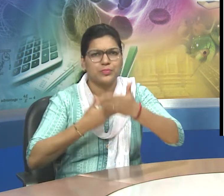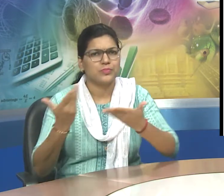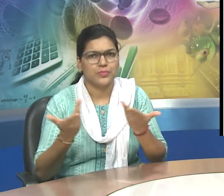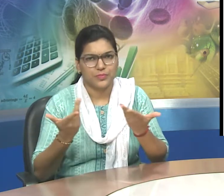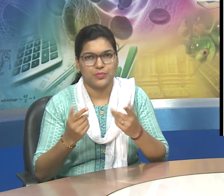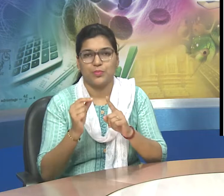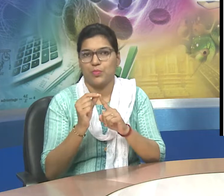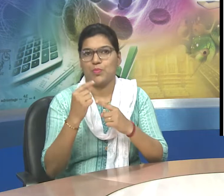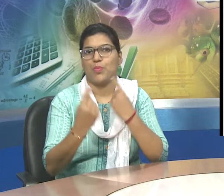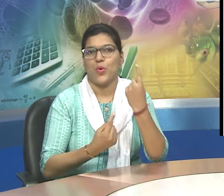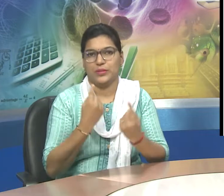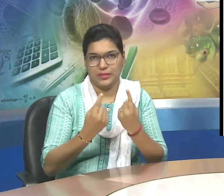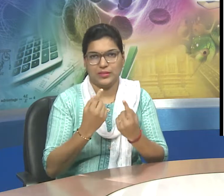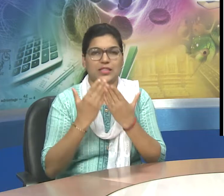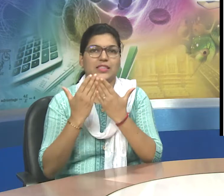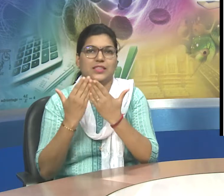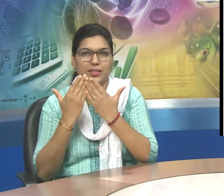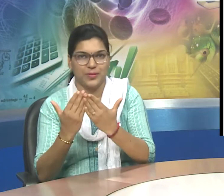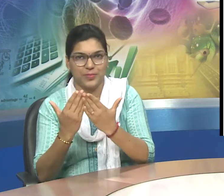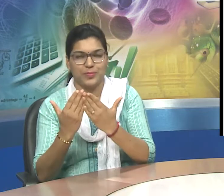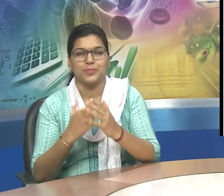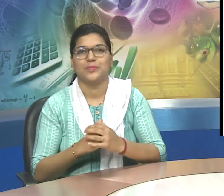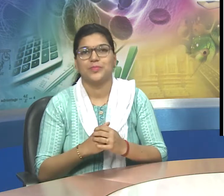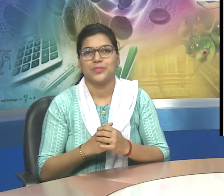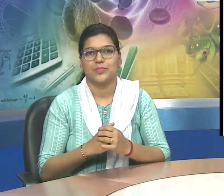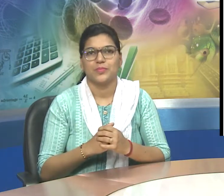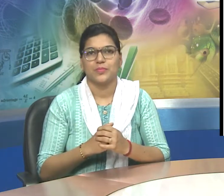आज हम विषय करने वाले हैं राजनीतिक विज्ञान, पॉलिटिकल साइंस,